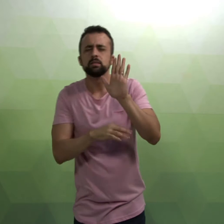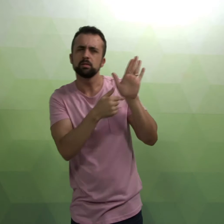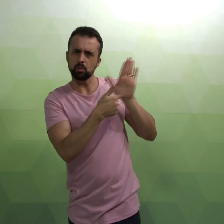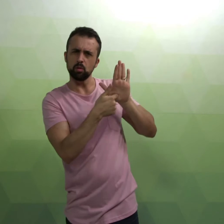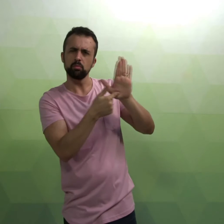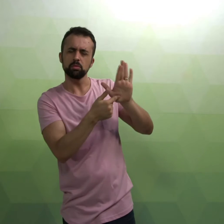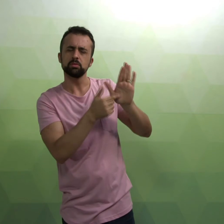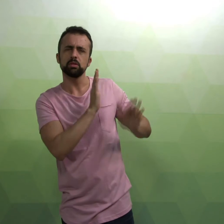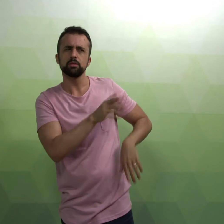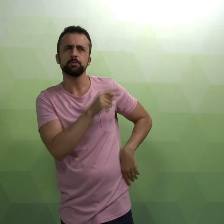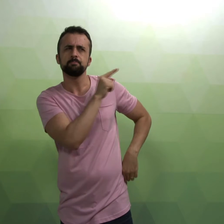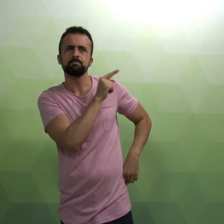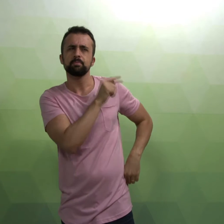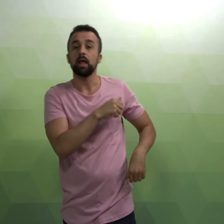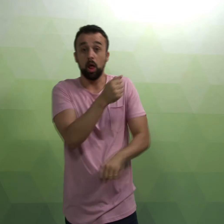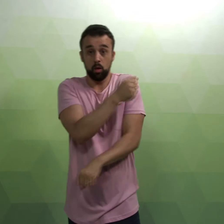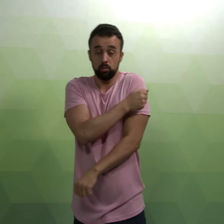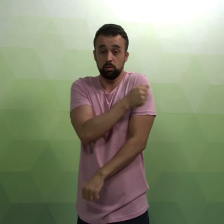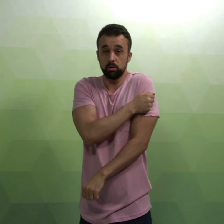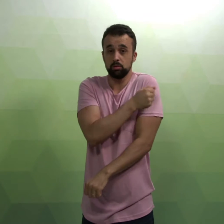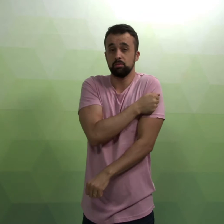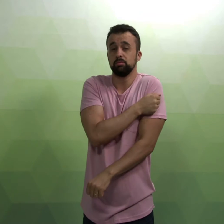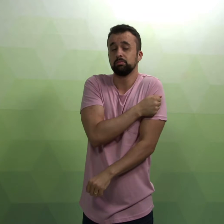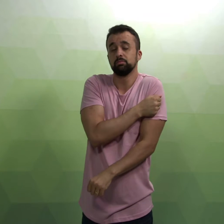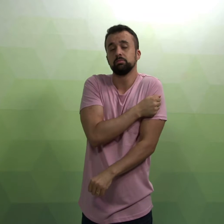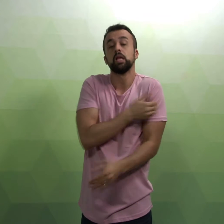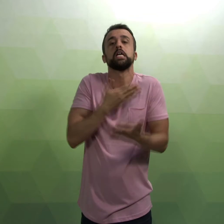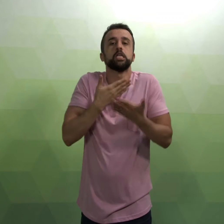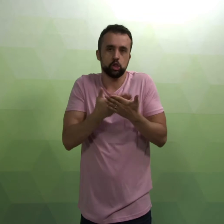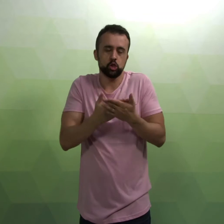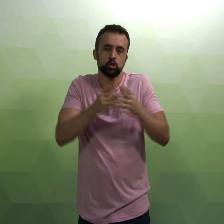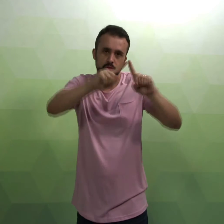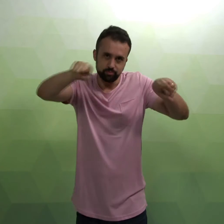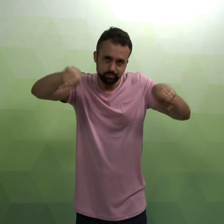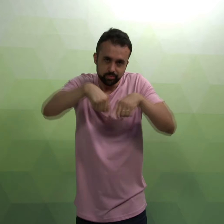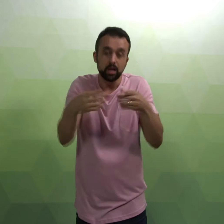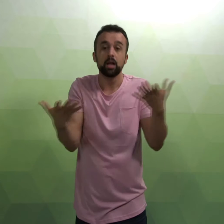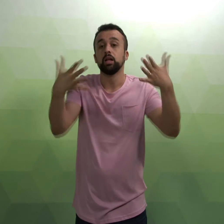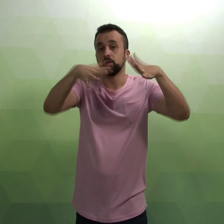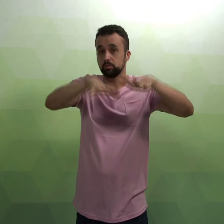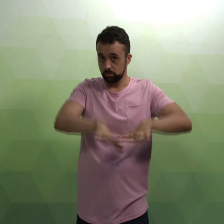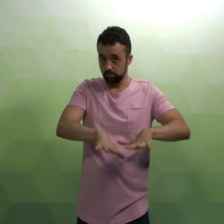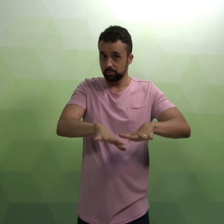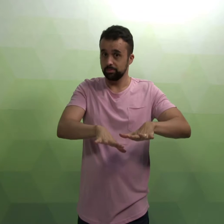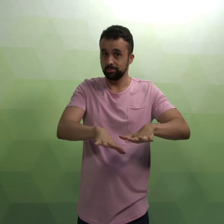Este texto que acabei de mostrar é de um aluno que estuda numa classe regular inclusiva,